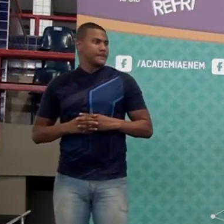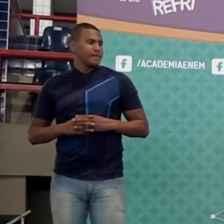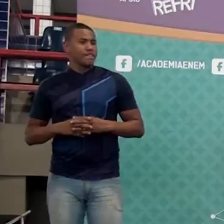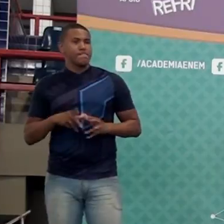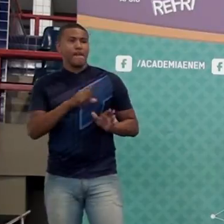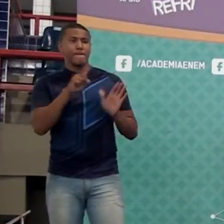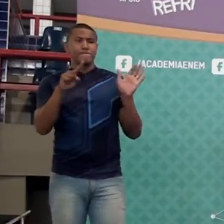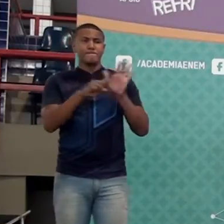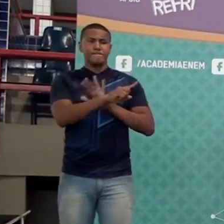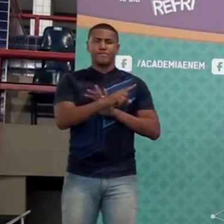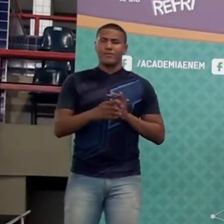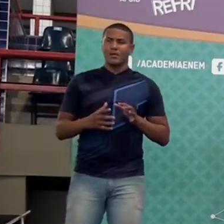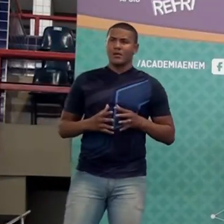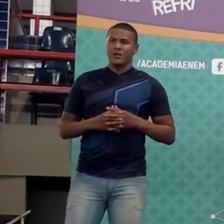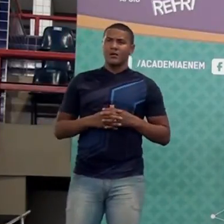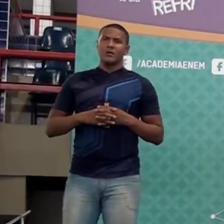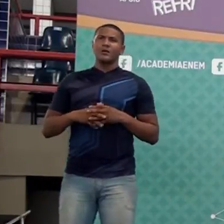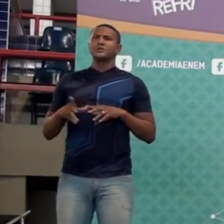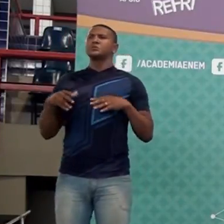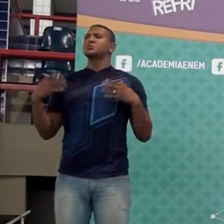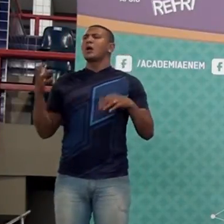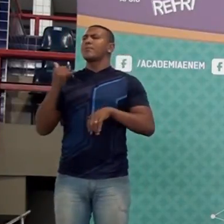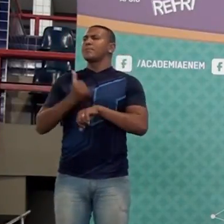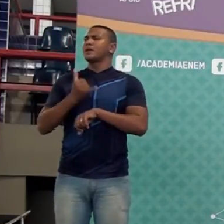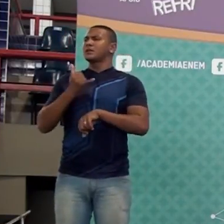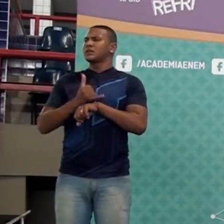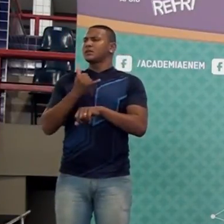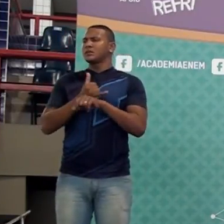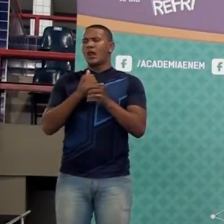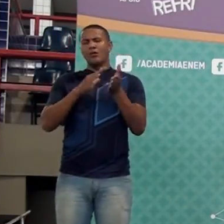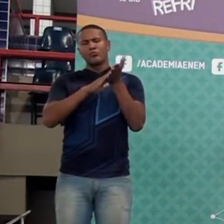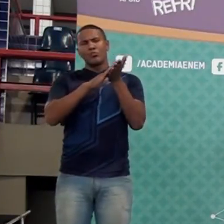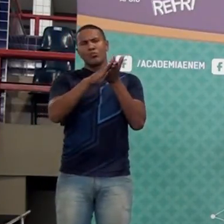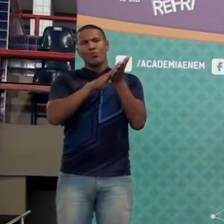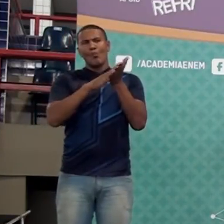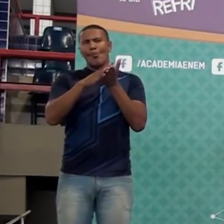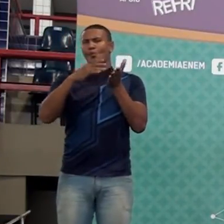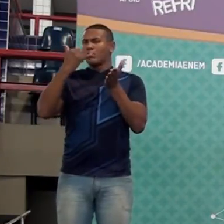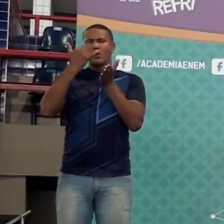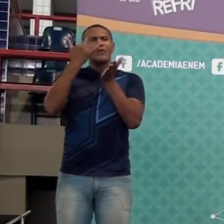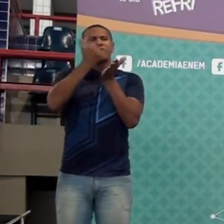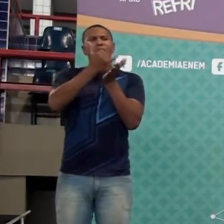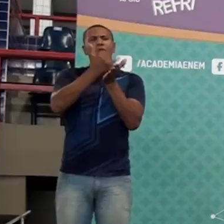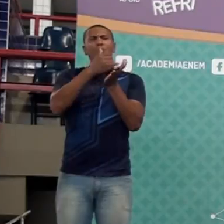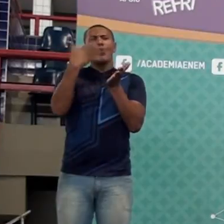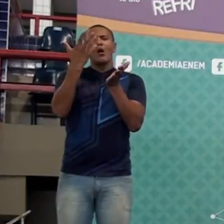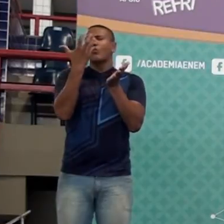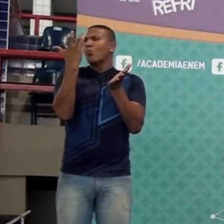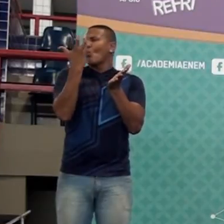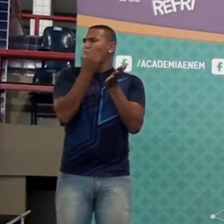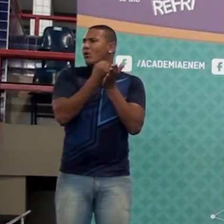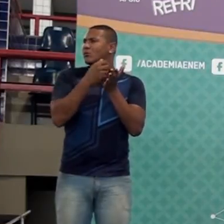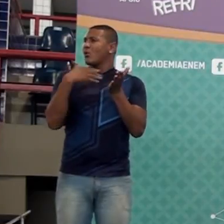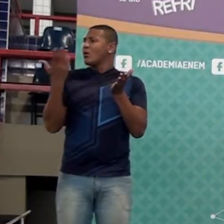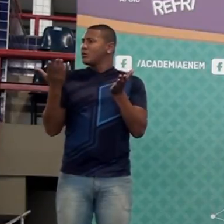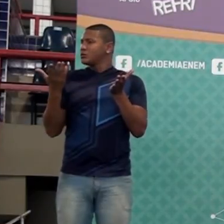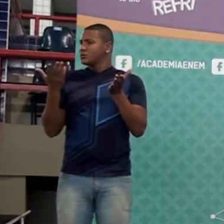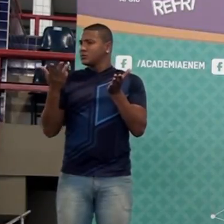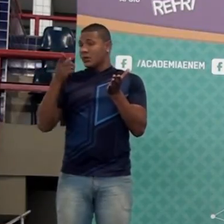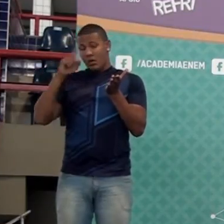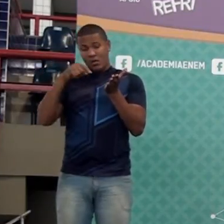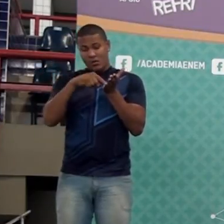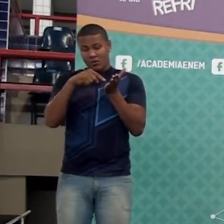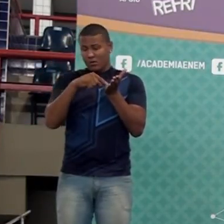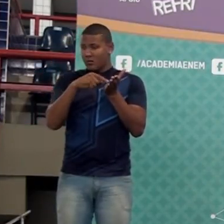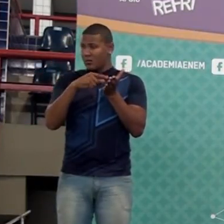Professor, quais são os metais que ficam nessas placas de energia solar? Tem que ser metais que têm baixos